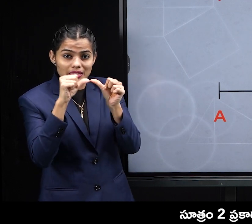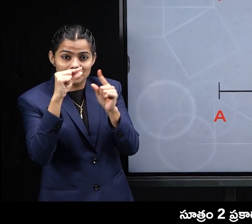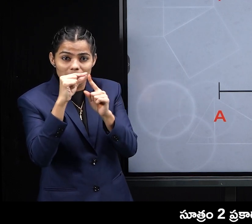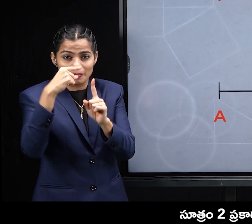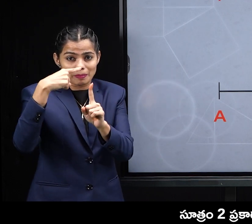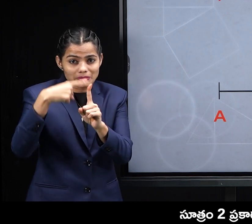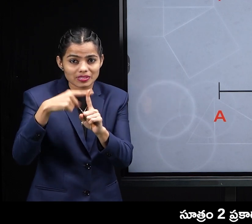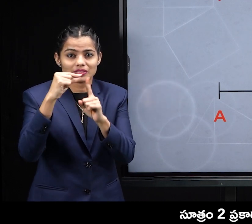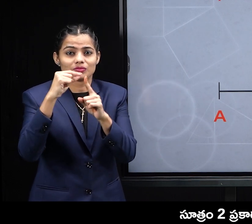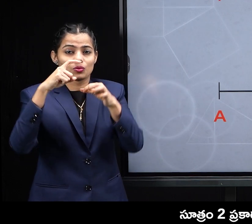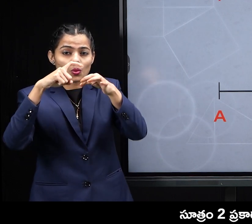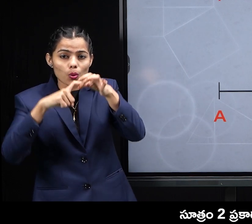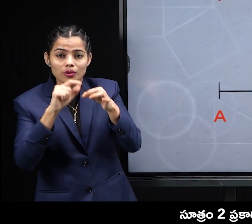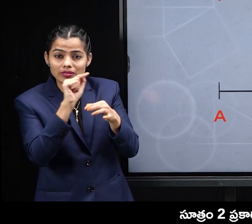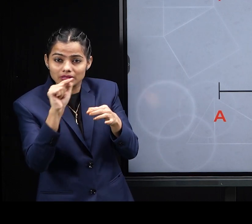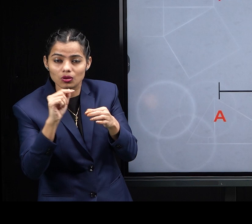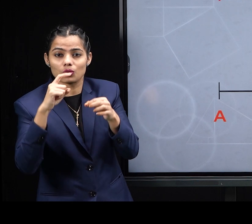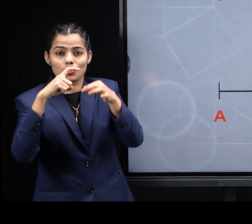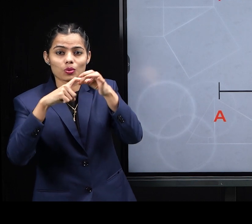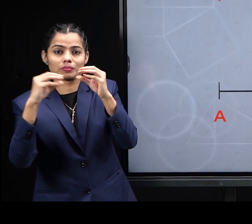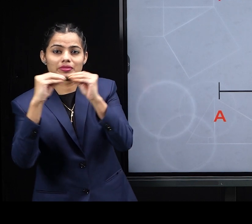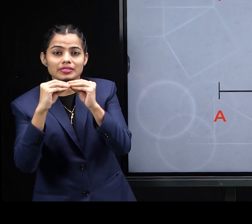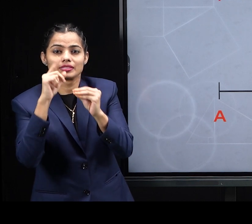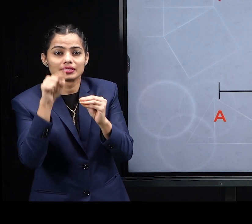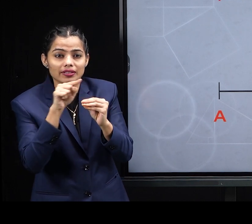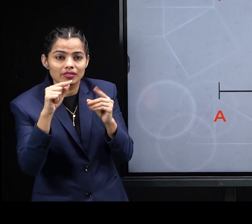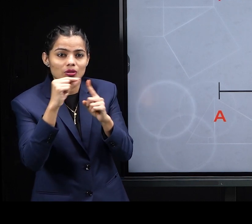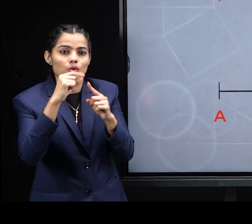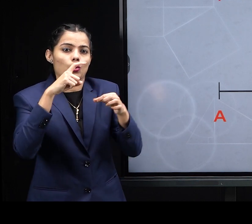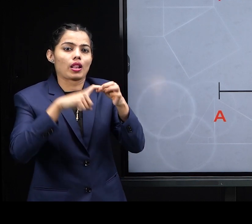QB ప్లస్ PQ AQ ఇజక్వల్టు PB